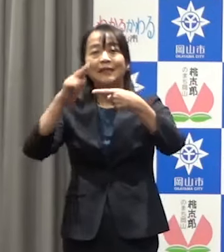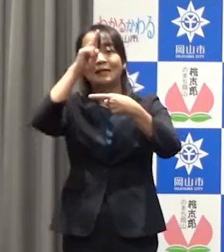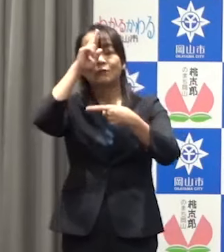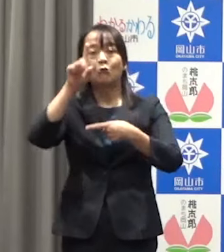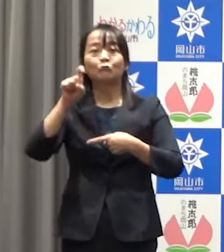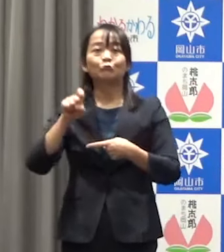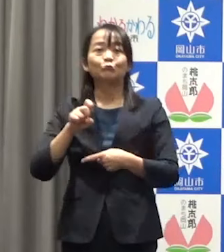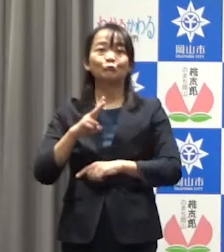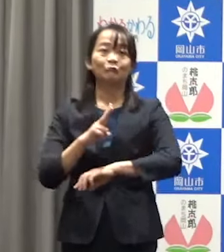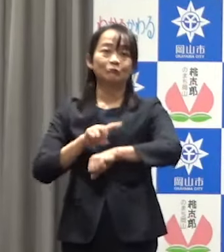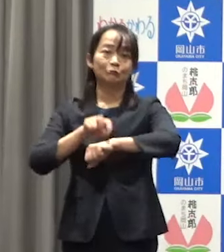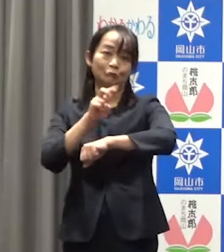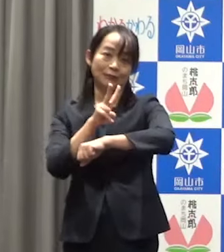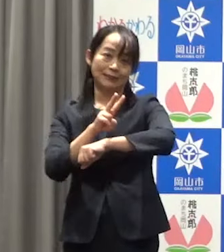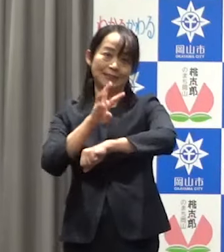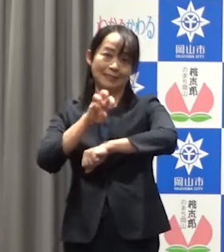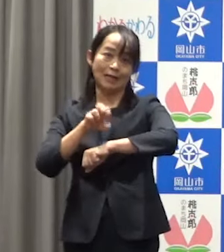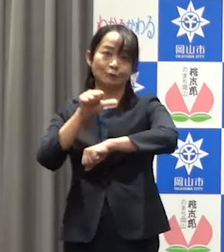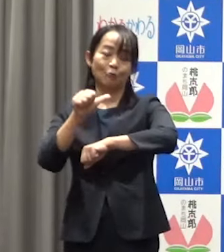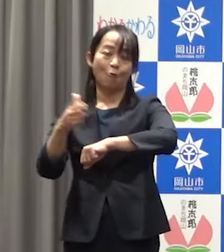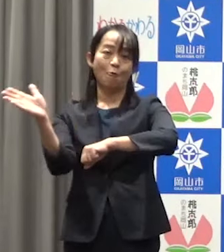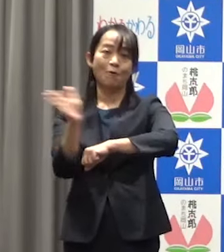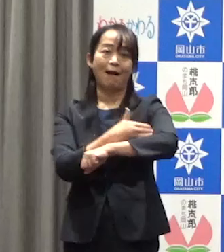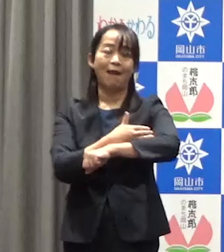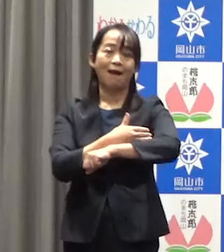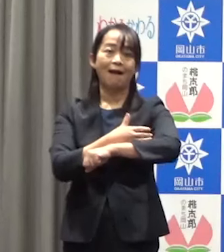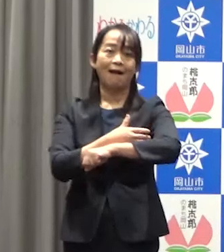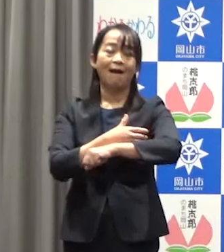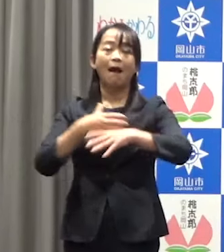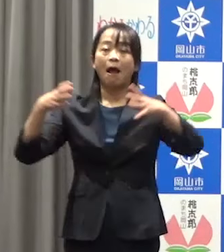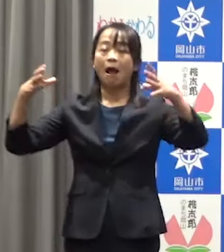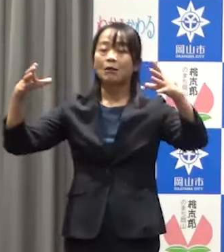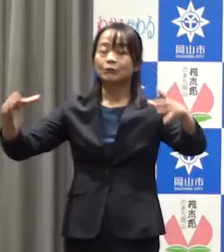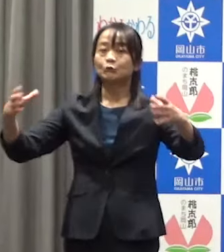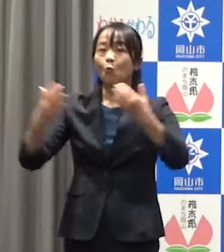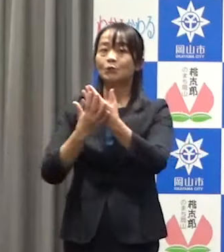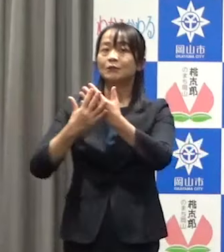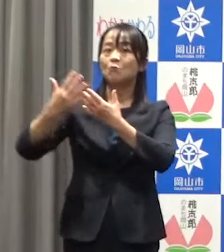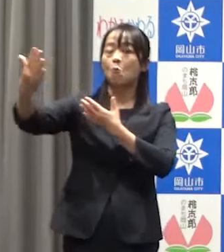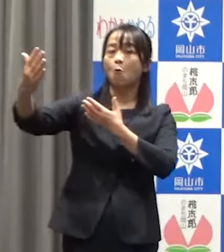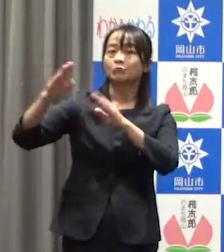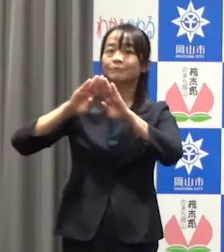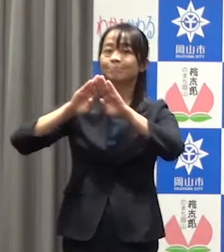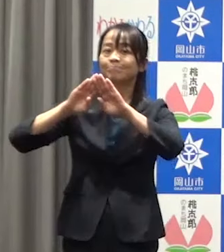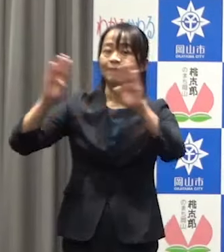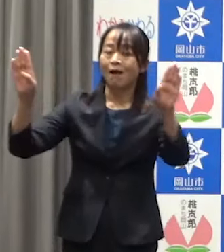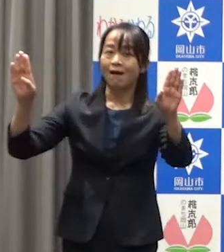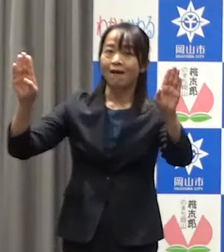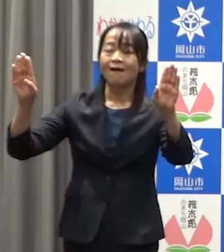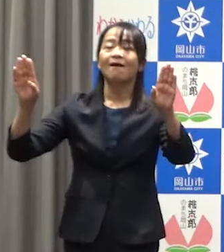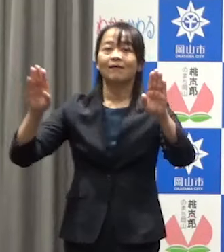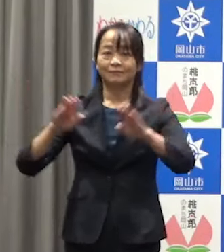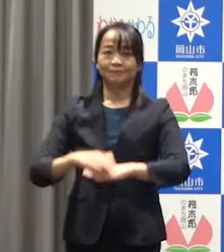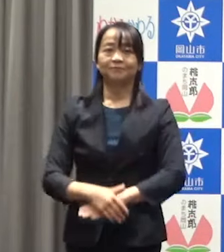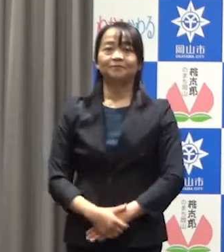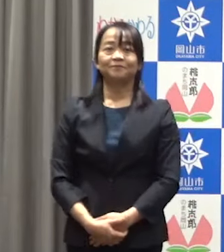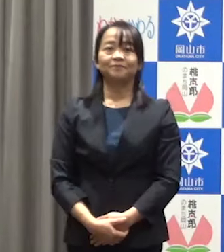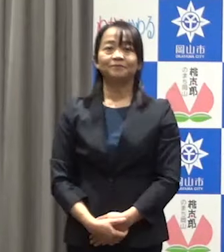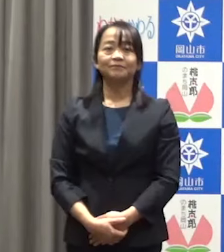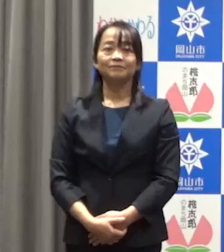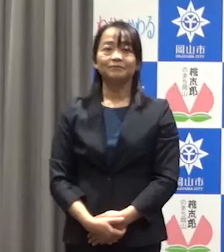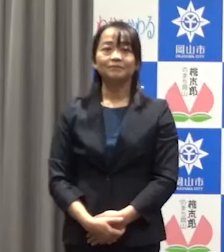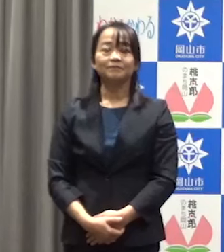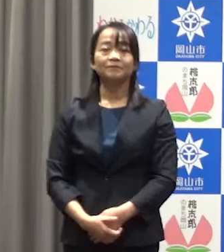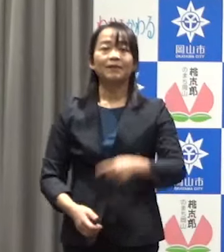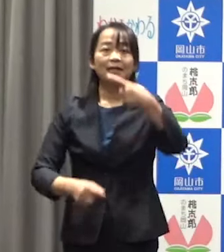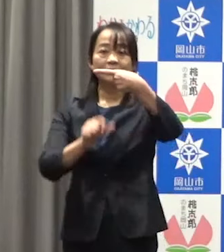ーサル前にシンフォニーホールで実施いたします。で、翌